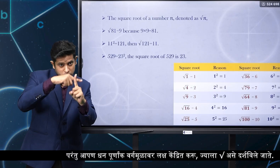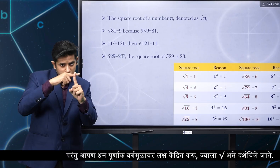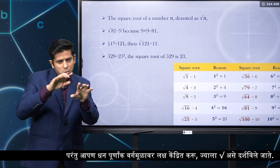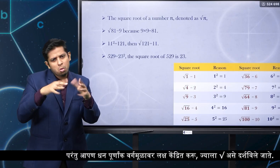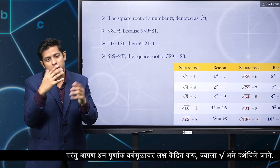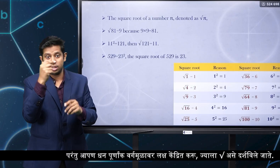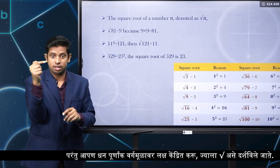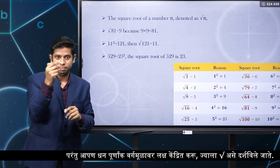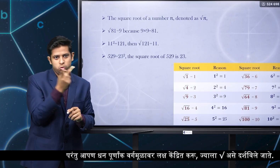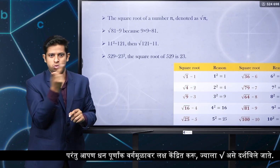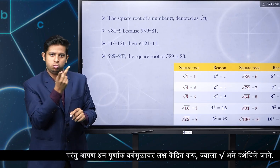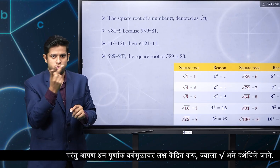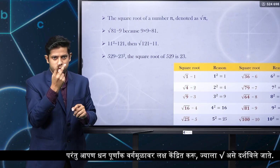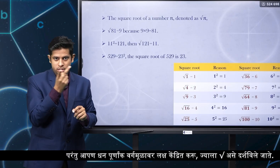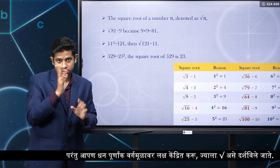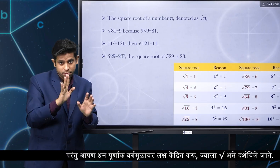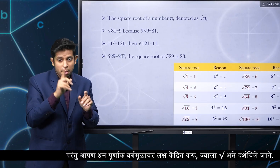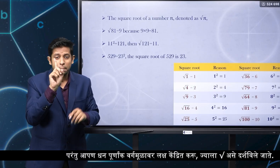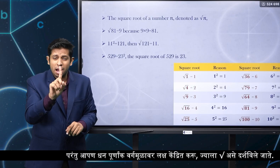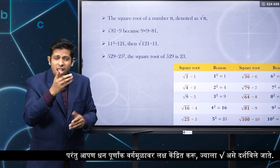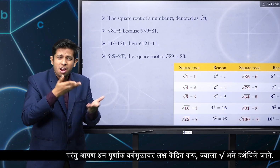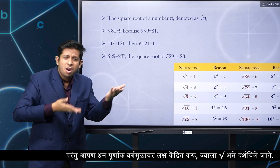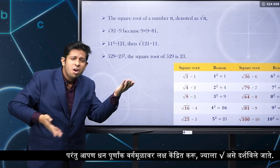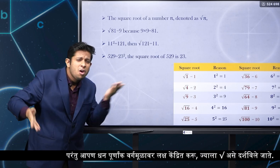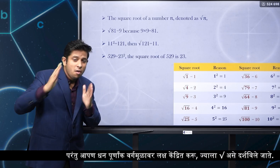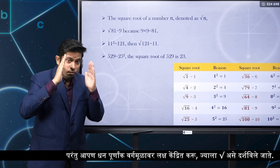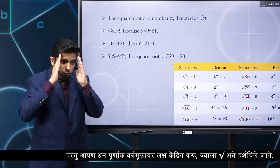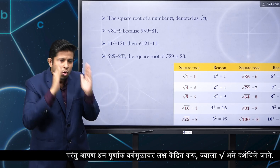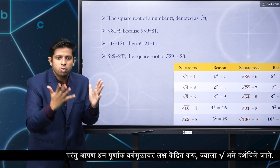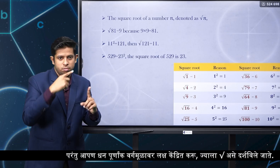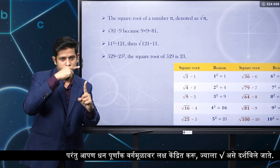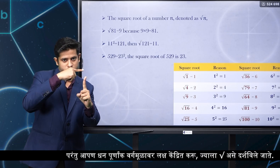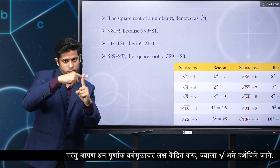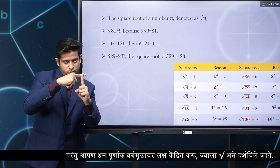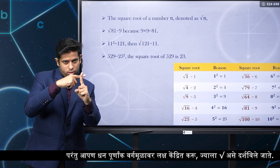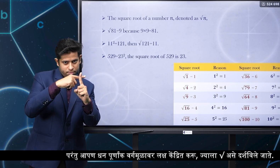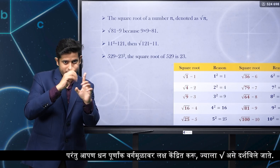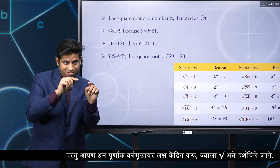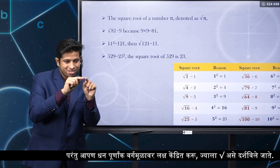परंतु आपण धनपूर्णांक वर्गमुळावर लक्ष केंद्रित करू, ज्याला वर्गमूळ असे दर्शवले जाते.